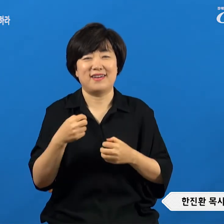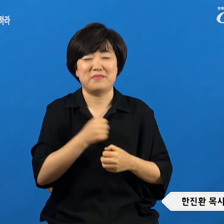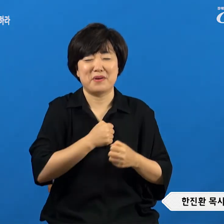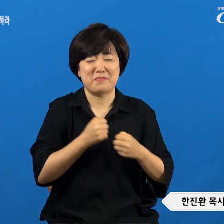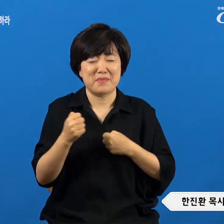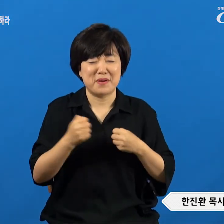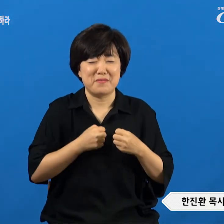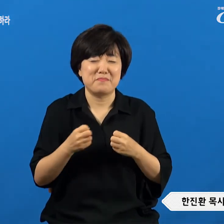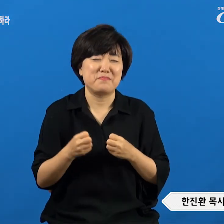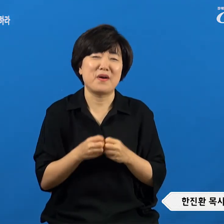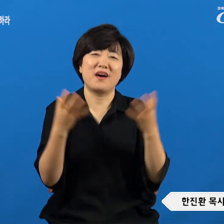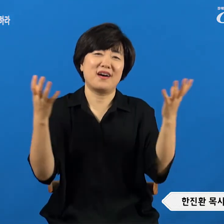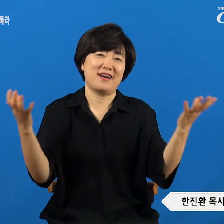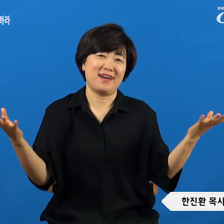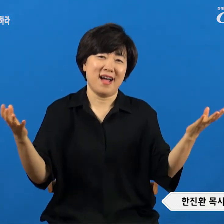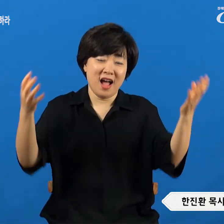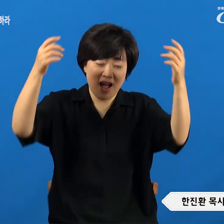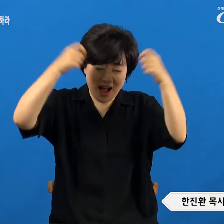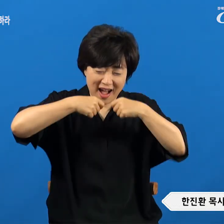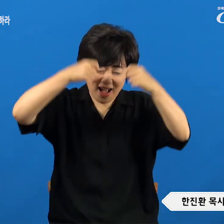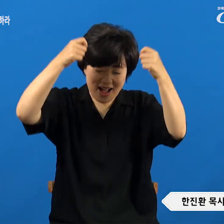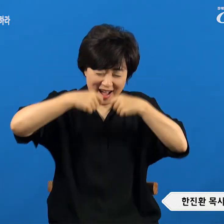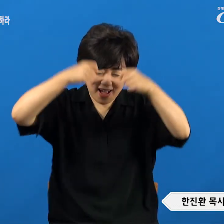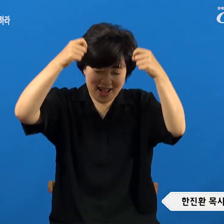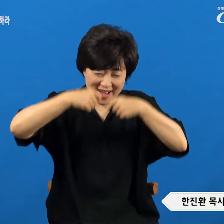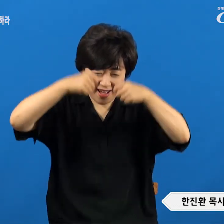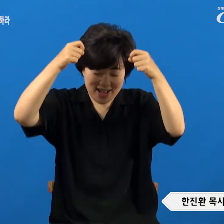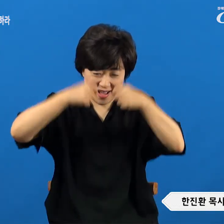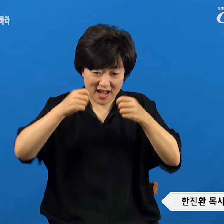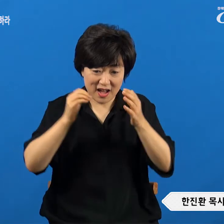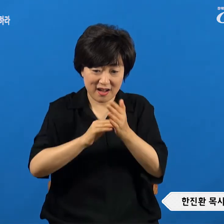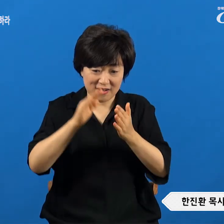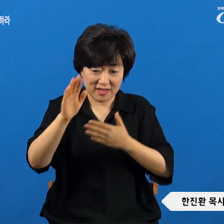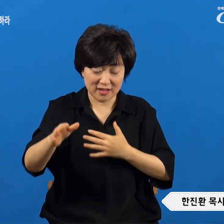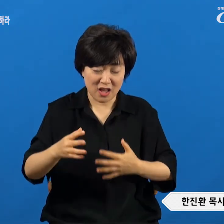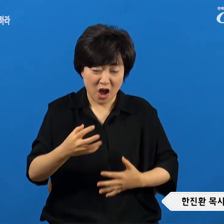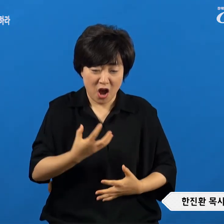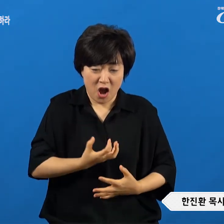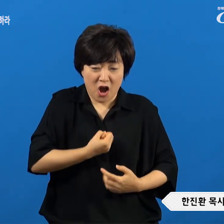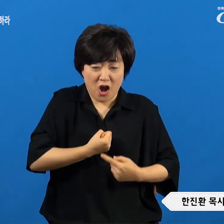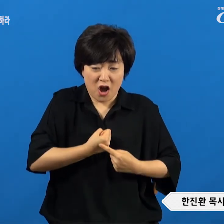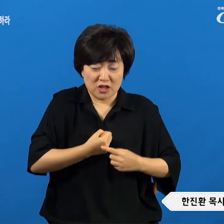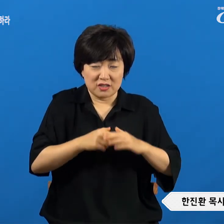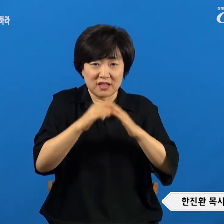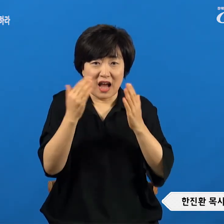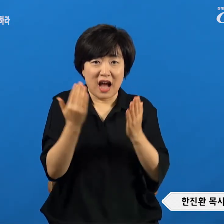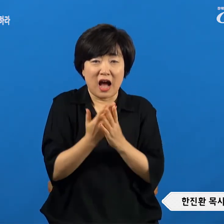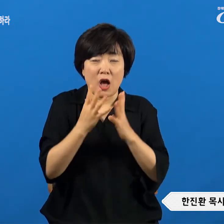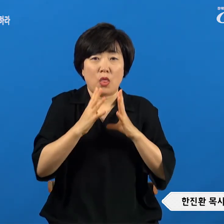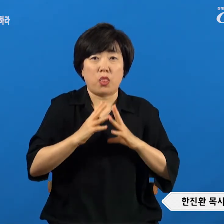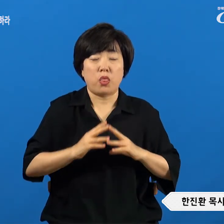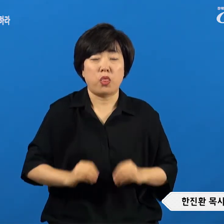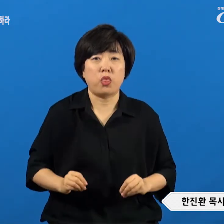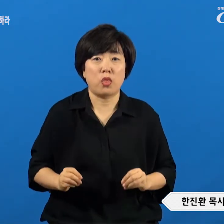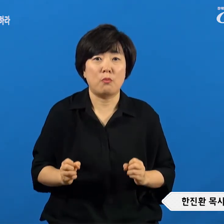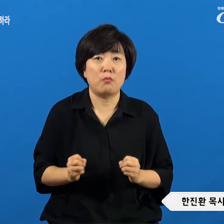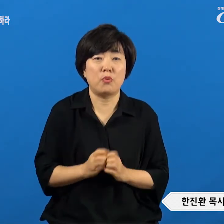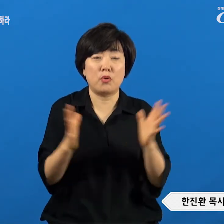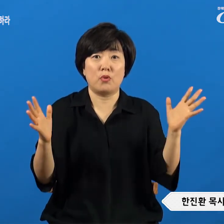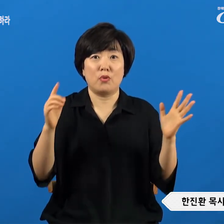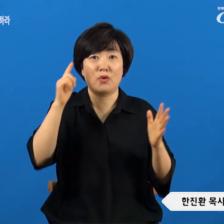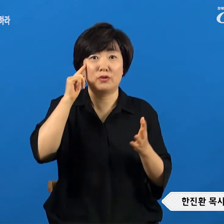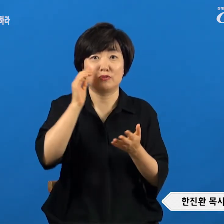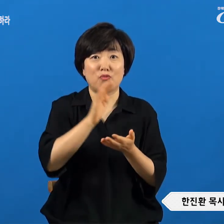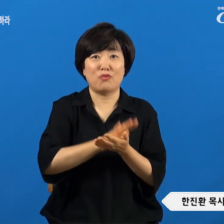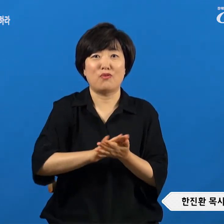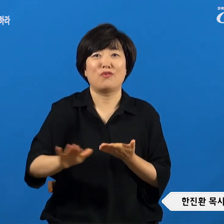그렇게 실컷 눈물을 쏟고 나니까 이 가슴에 엉어리져 있던 것이 다 녹아내리고 속이 후련해졌습니다.